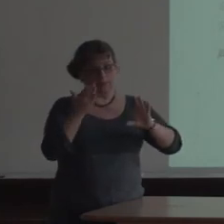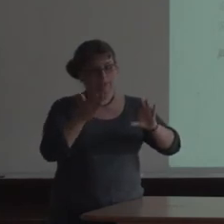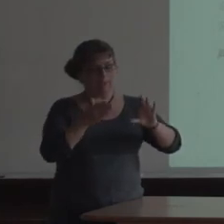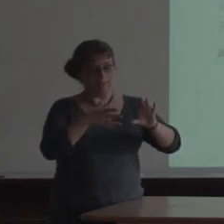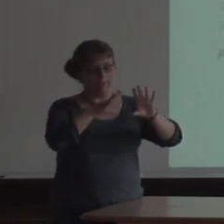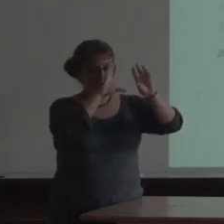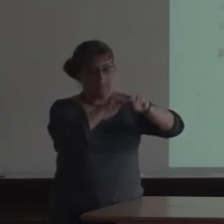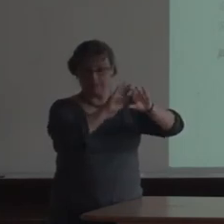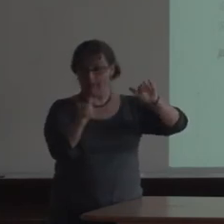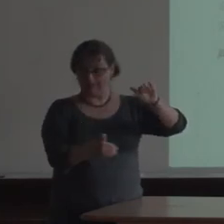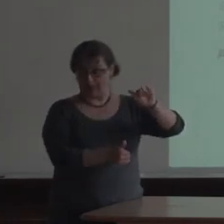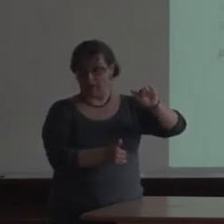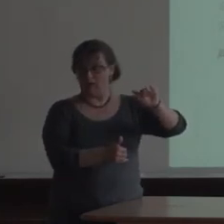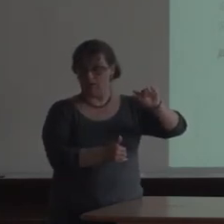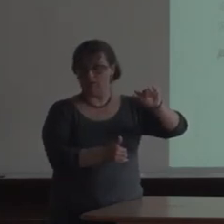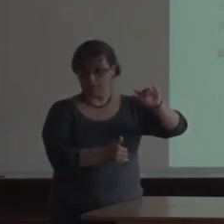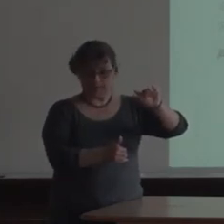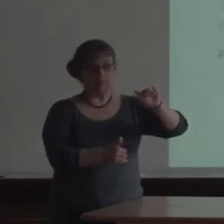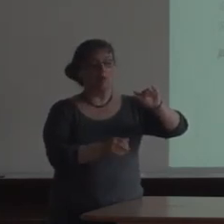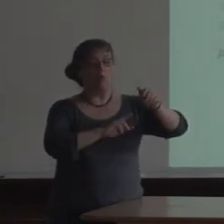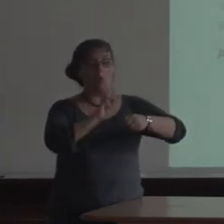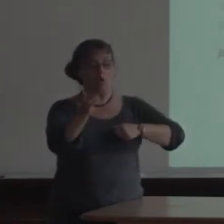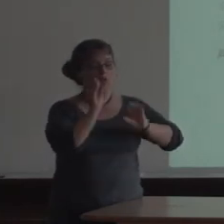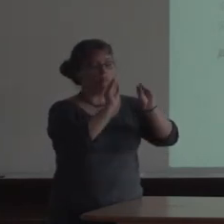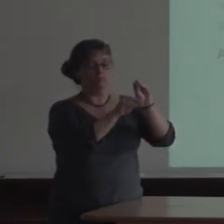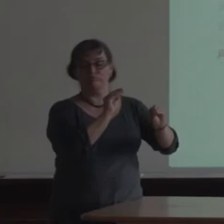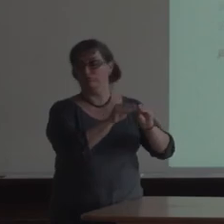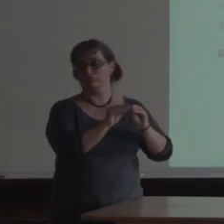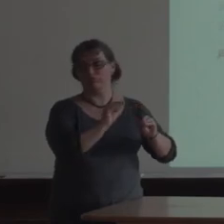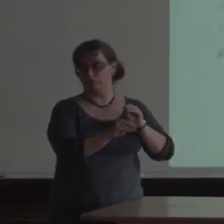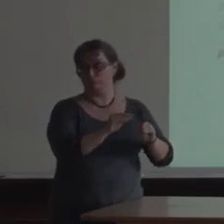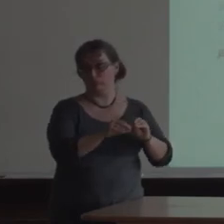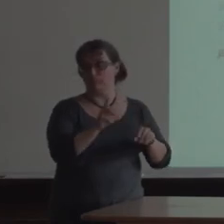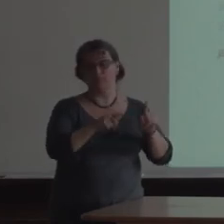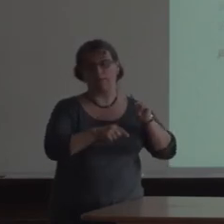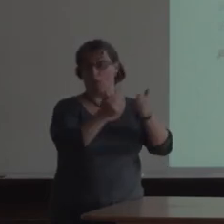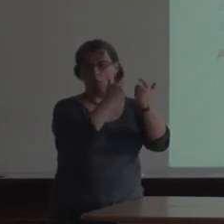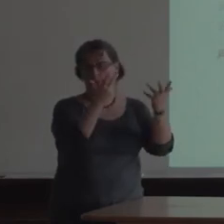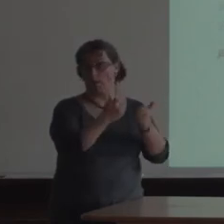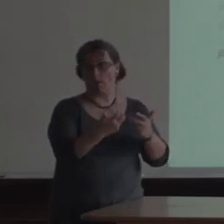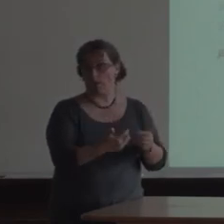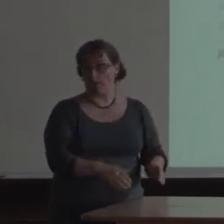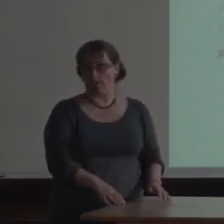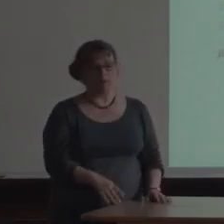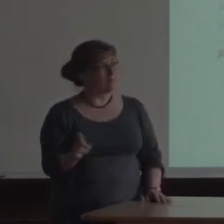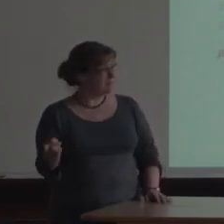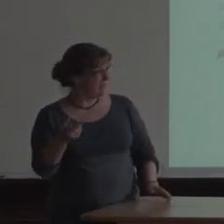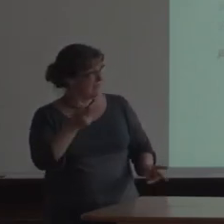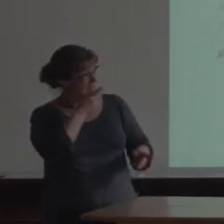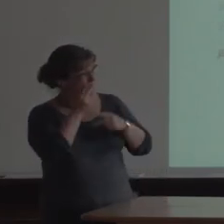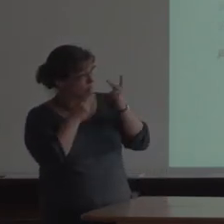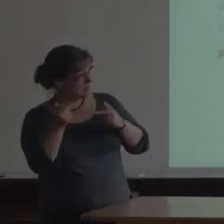positionnelle inversée. Et les autres vont être injectés par PyTest en fonction de leur nom, donc on peut les mettre où on veut.